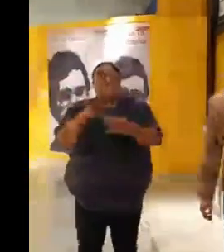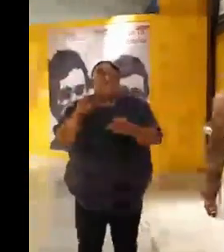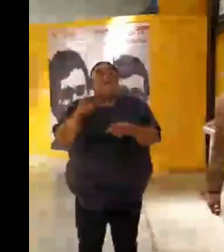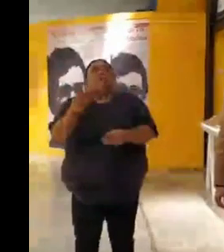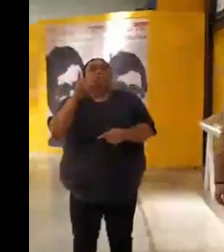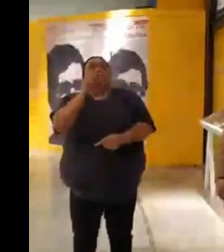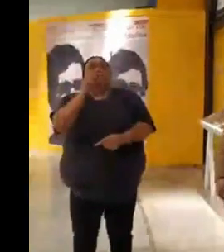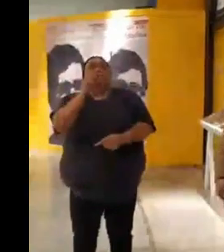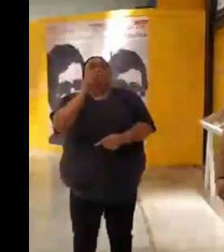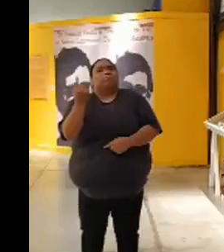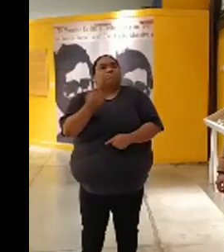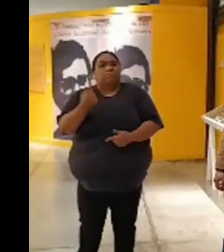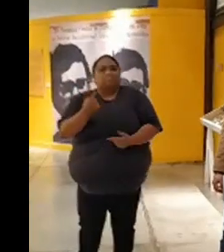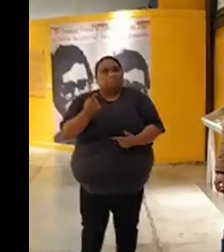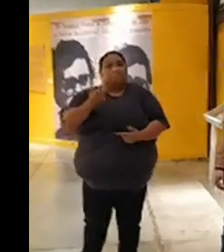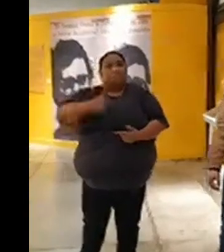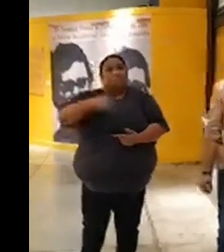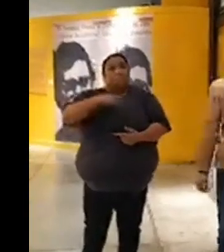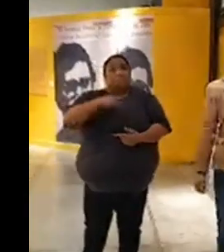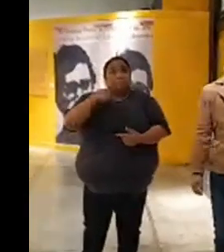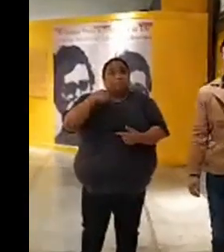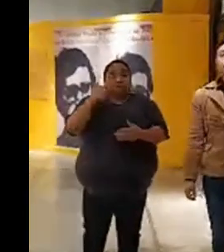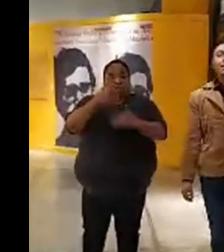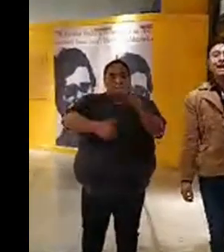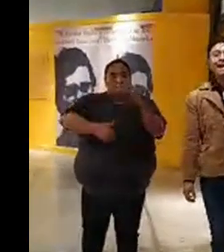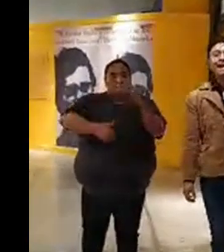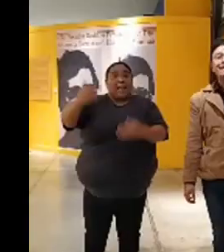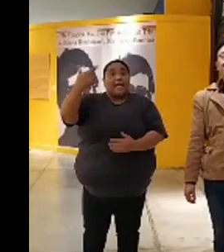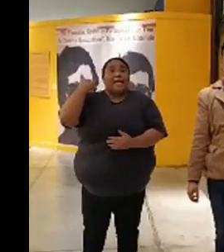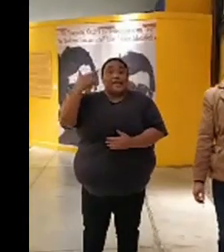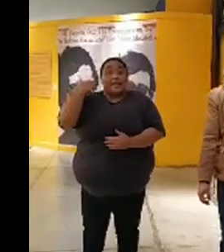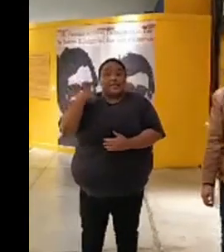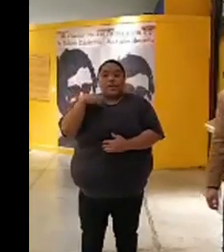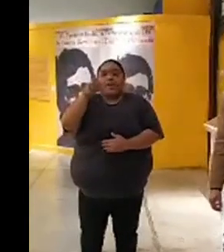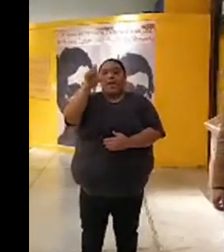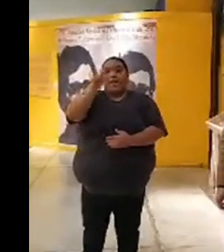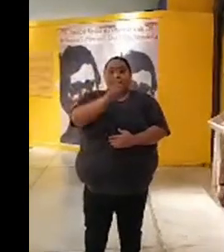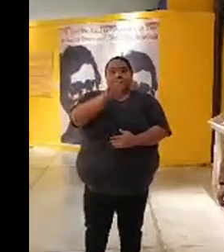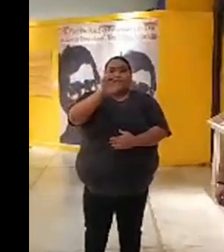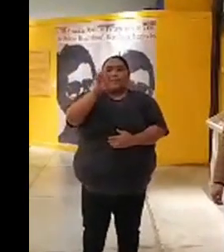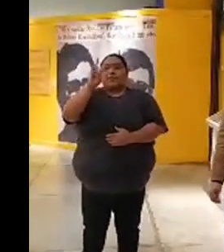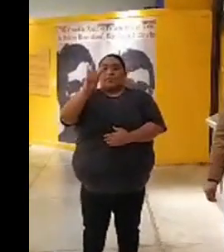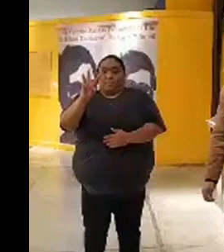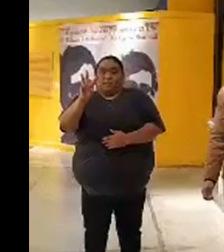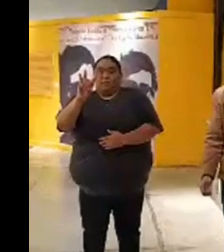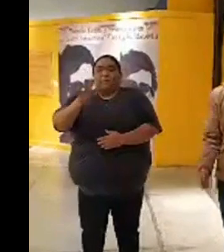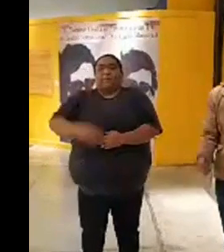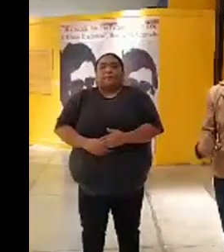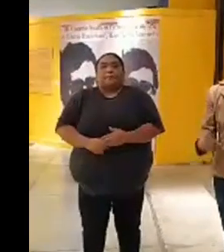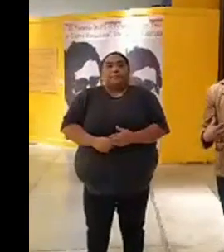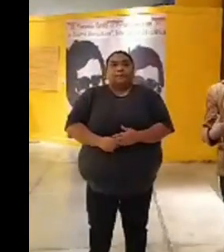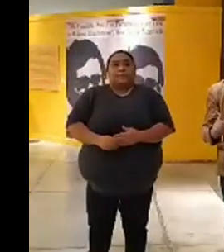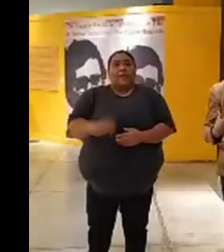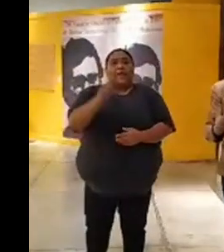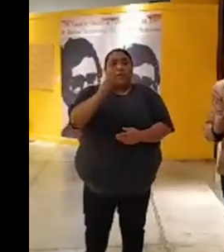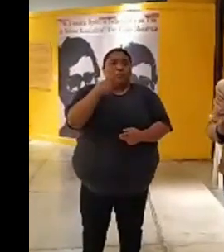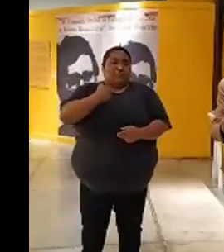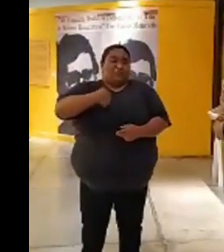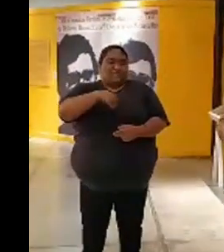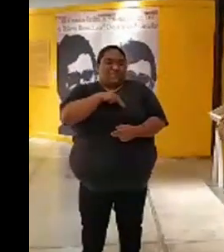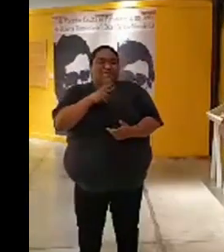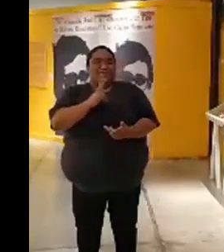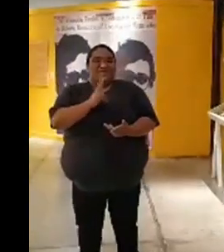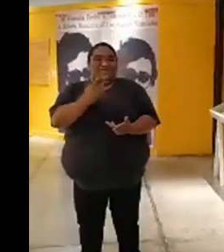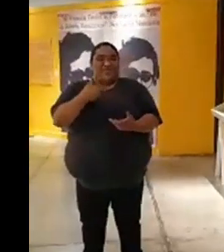vamos a ver, va a ser sobre la radio, sobre la XEW, que si me permiten